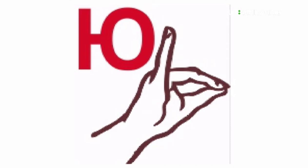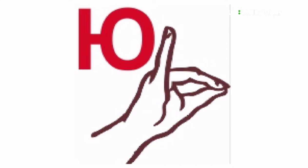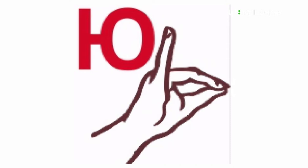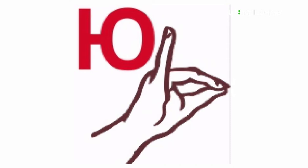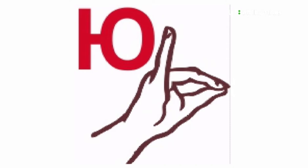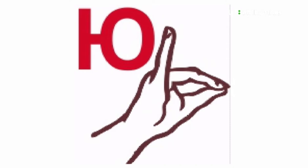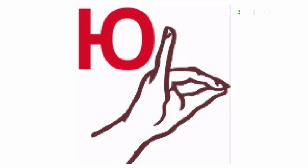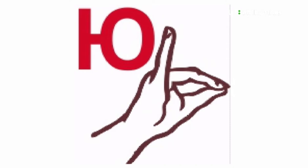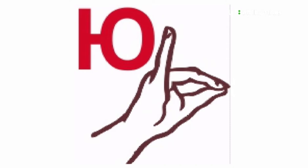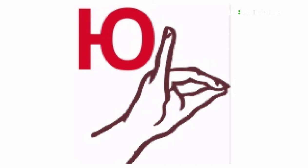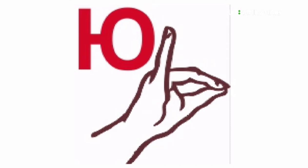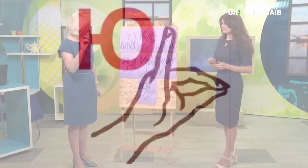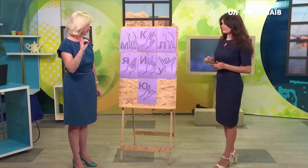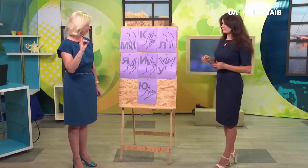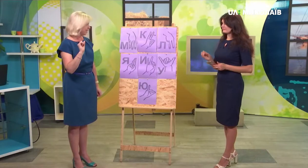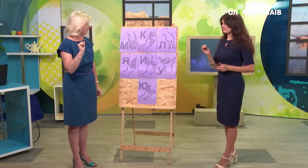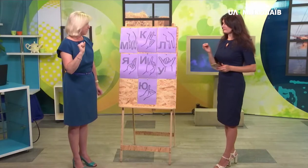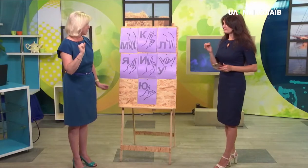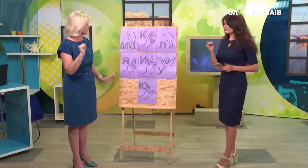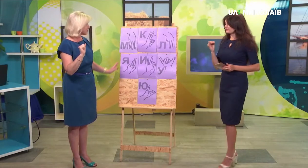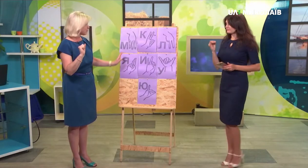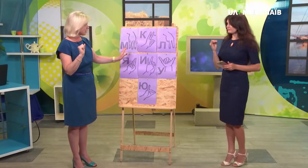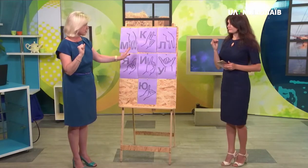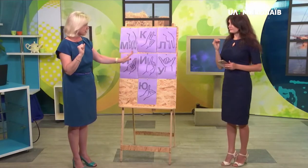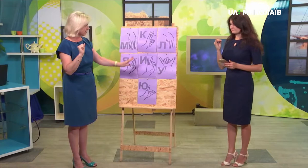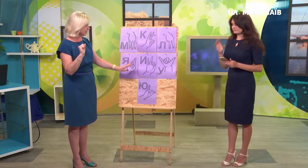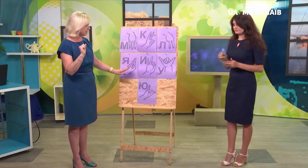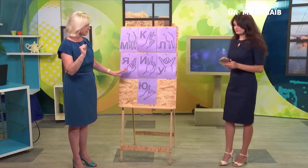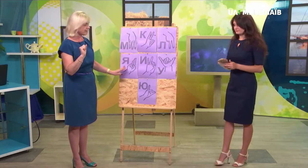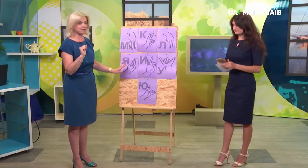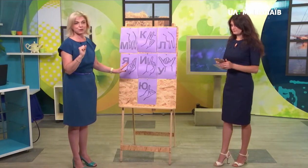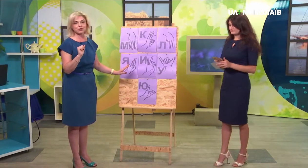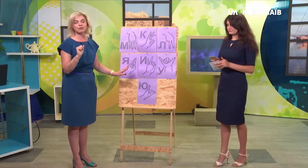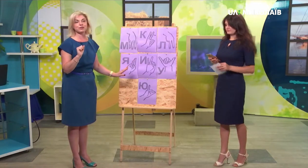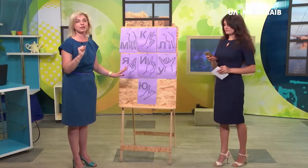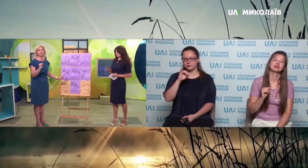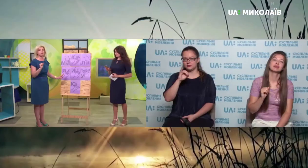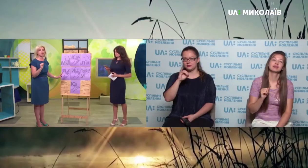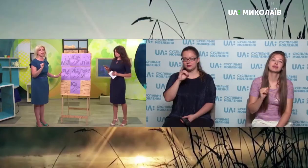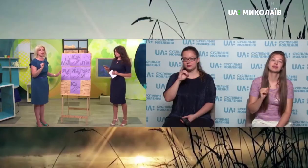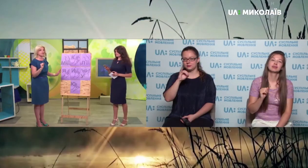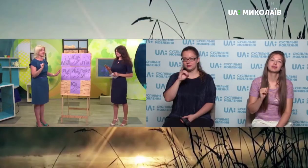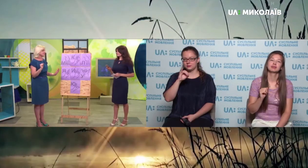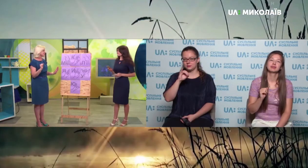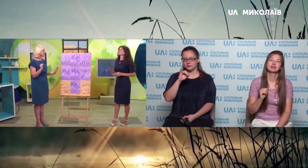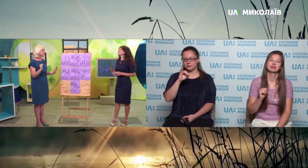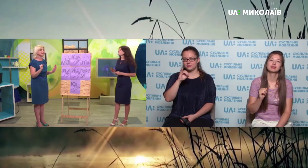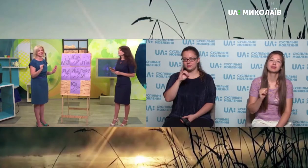буква літера Ю. Із позначених літер, які ми сьогодні вивчили, можна скласти слово килим.